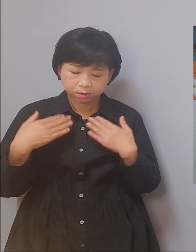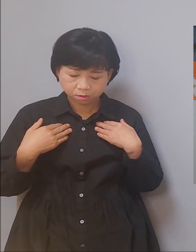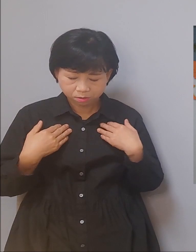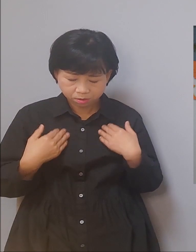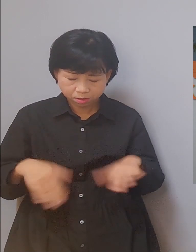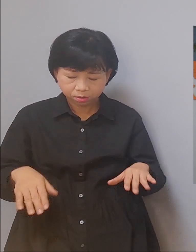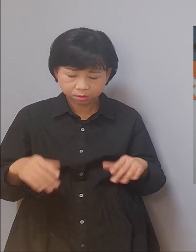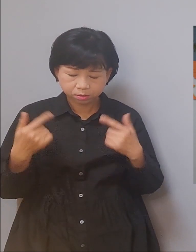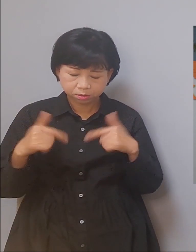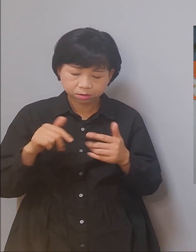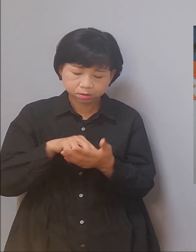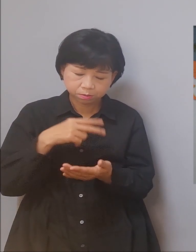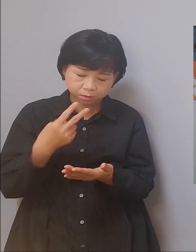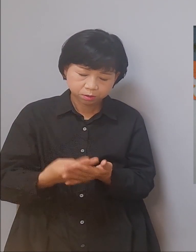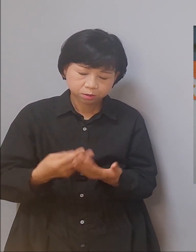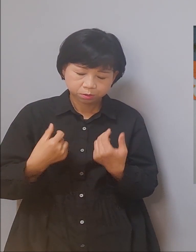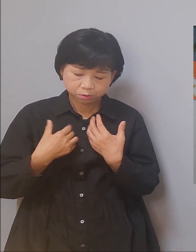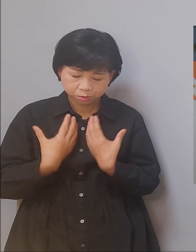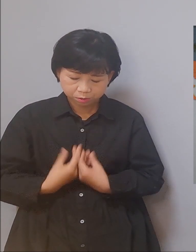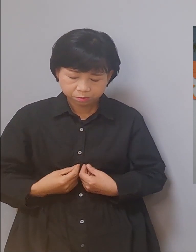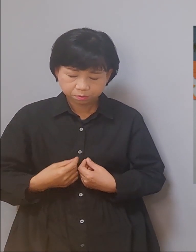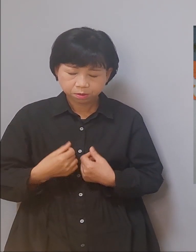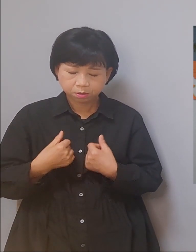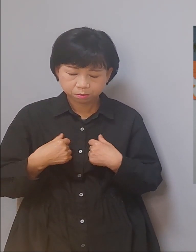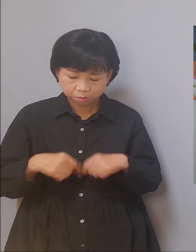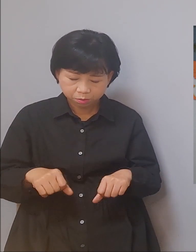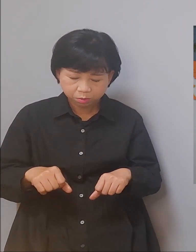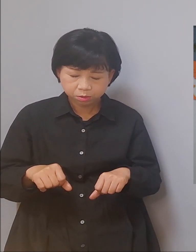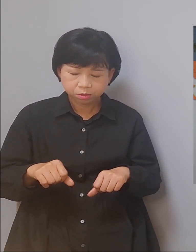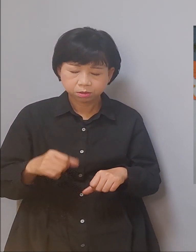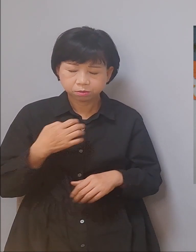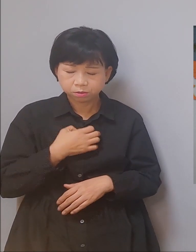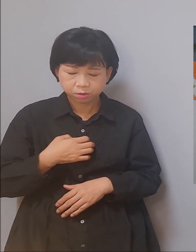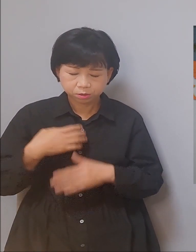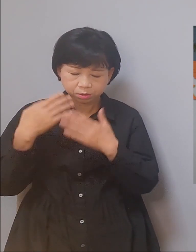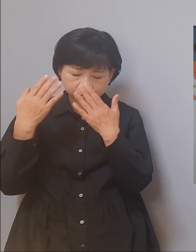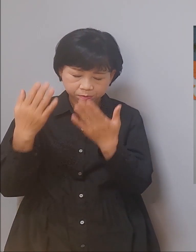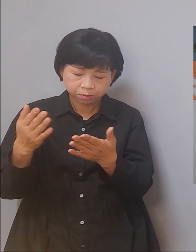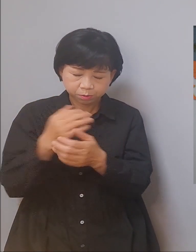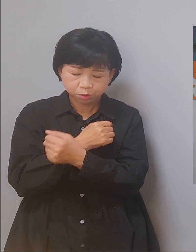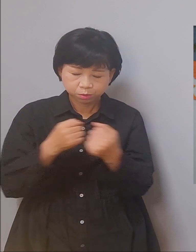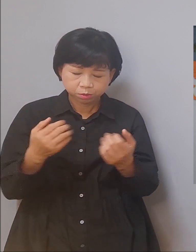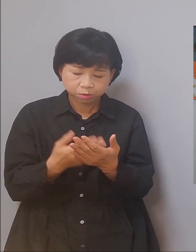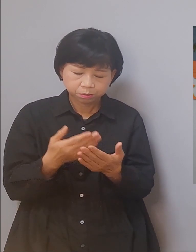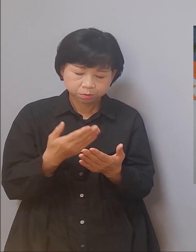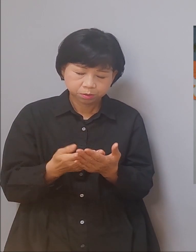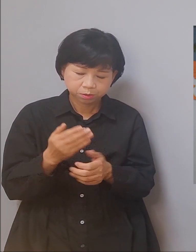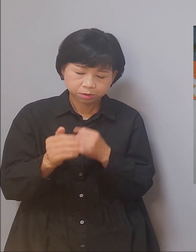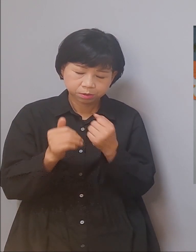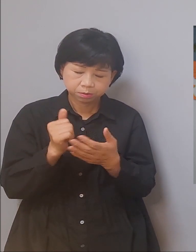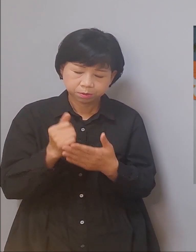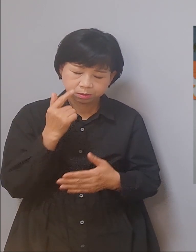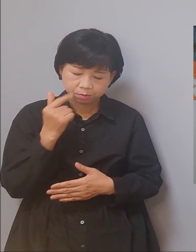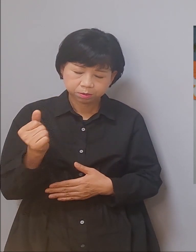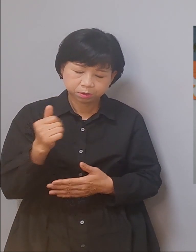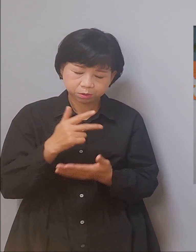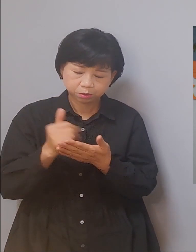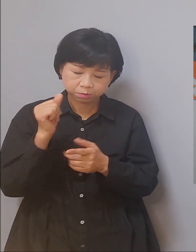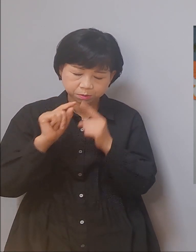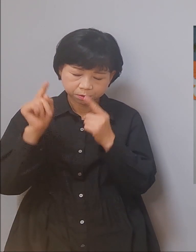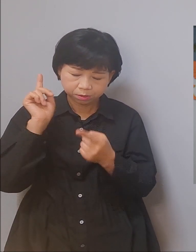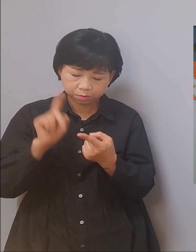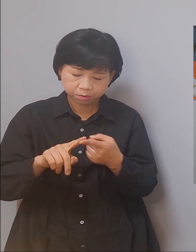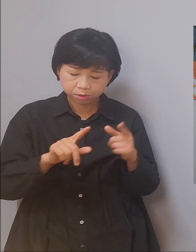넘어지고 늘 부족하여 주님의 마음을 근심케 함을 주님 용서하여 주시옵소서. 아버지, 오늘도 주님의